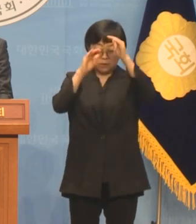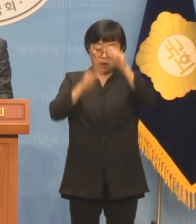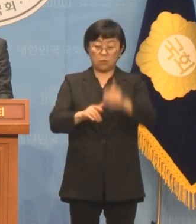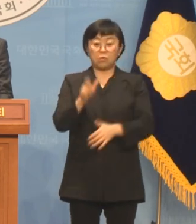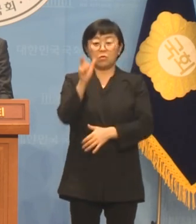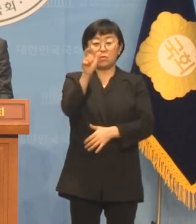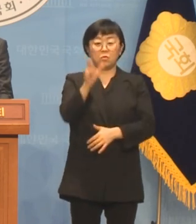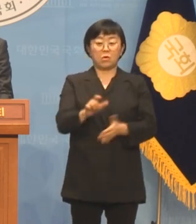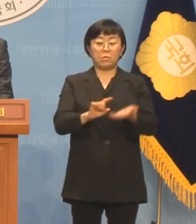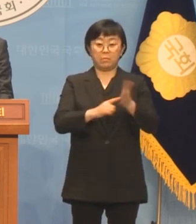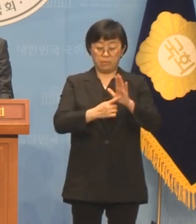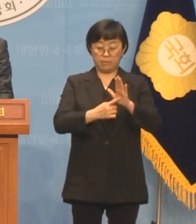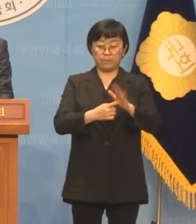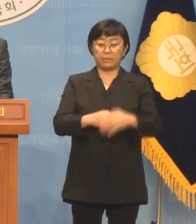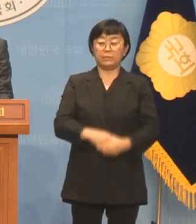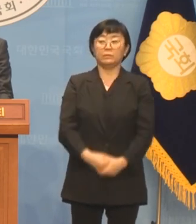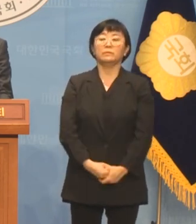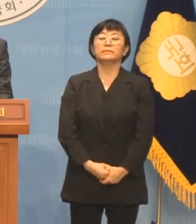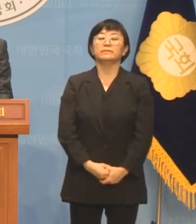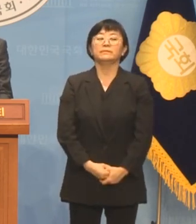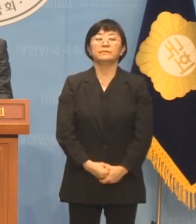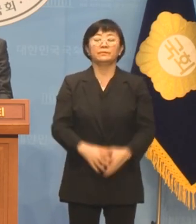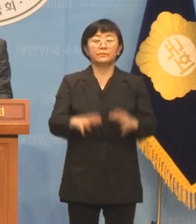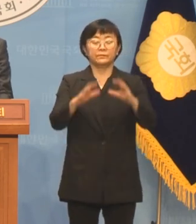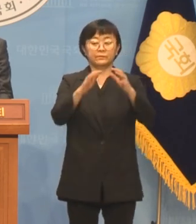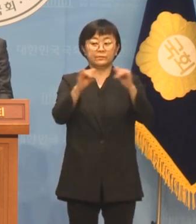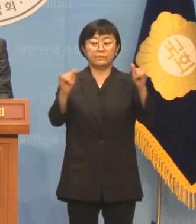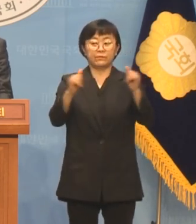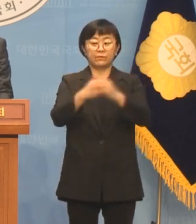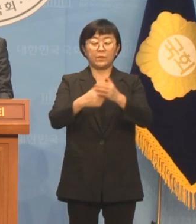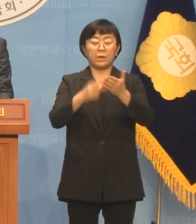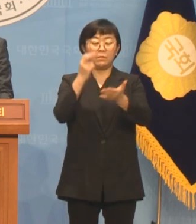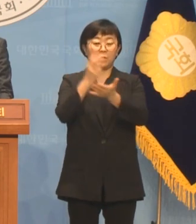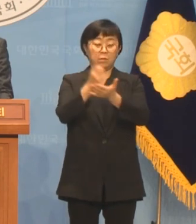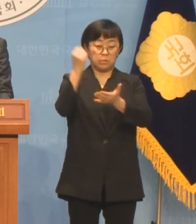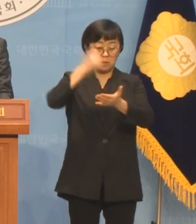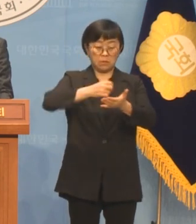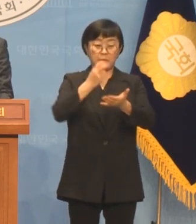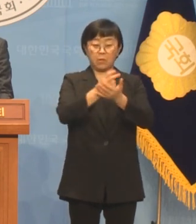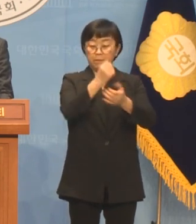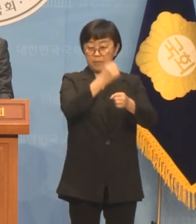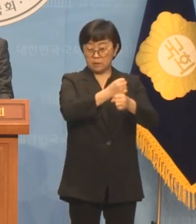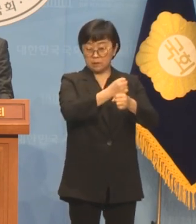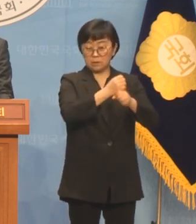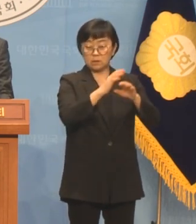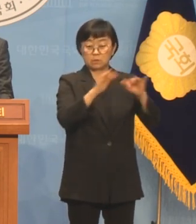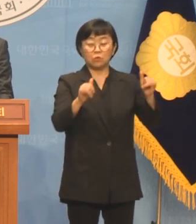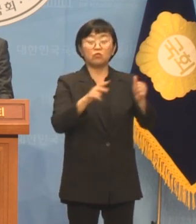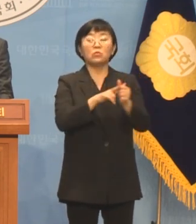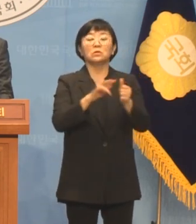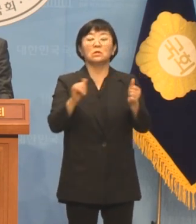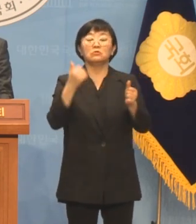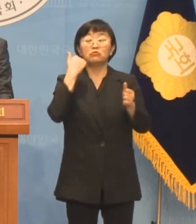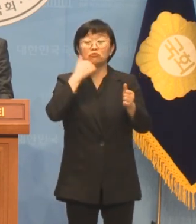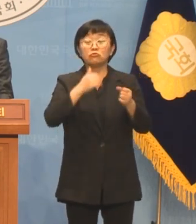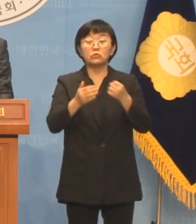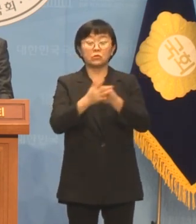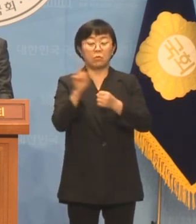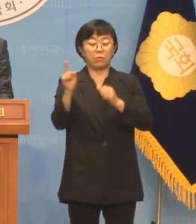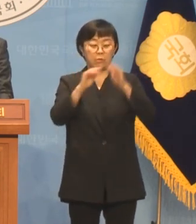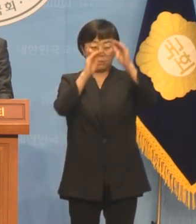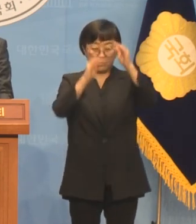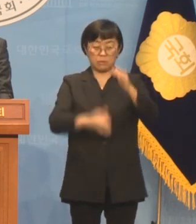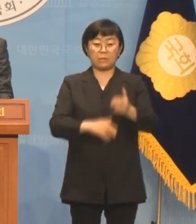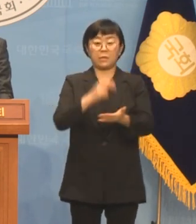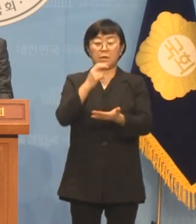내용을 공개하도록 하겠습니다. 국민은 위헌 입법을 한 후보자가 누구인지와 어떤